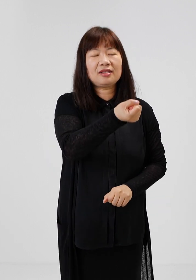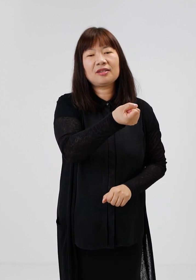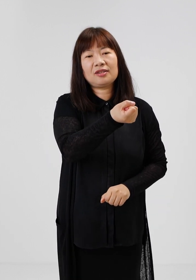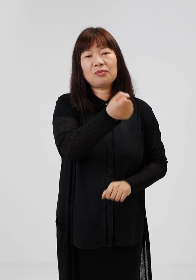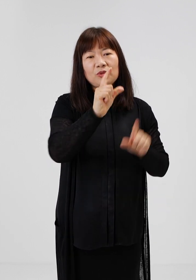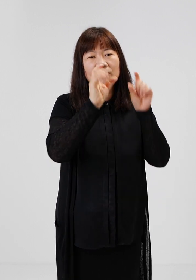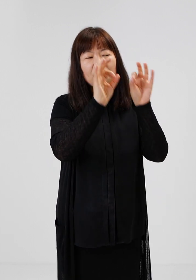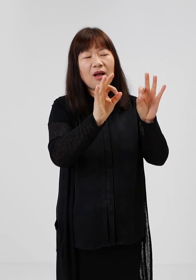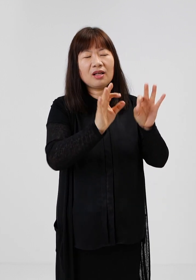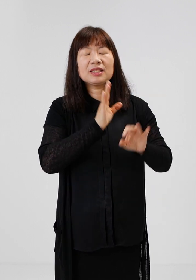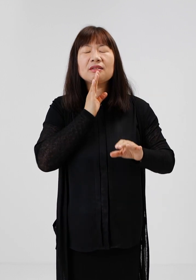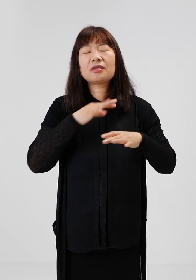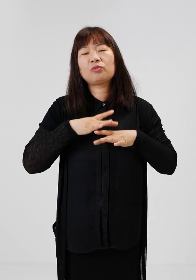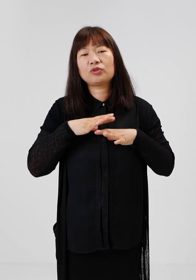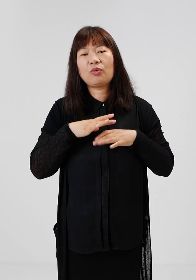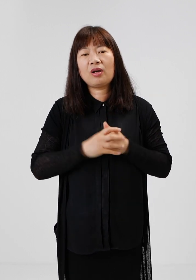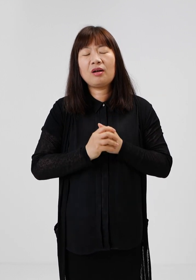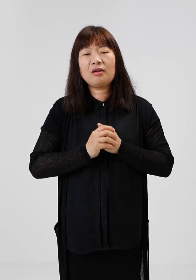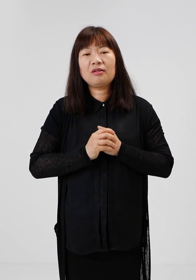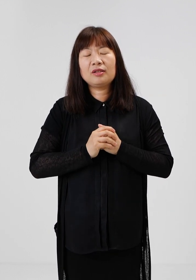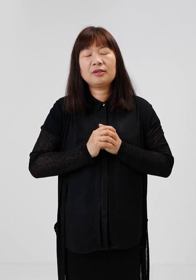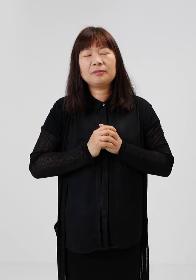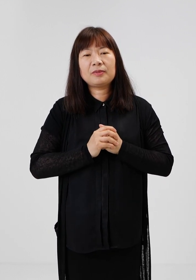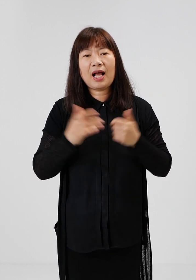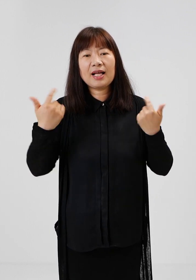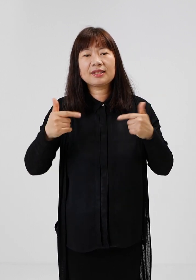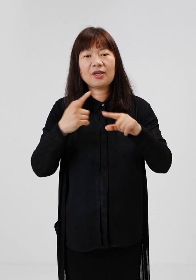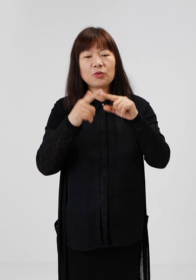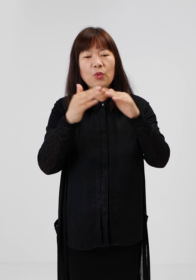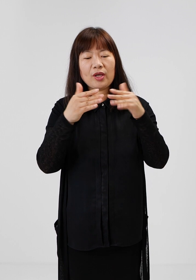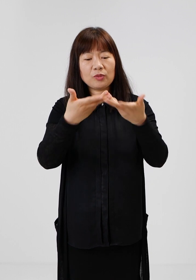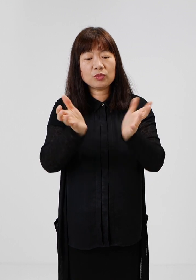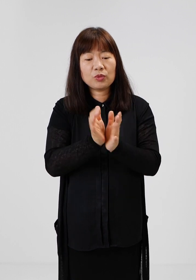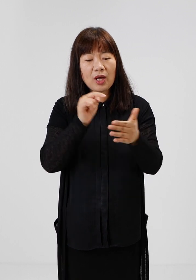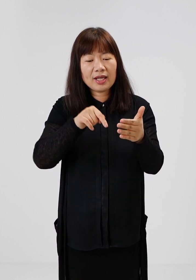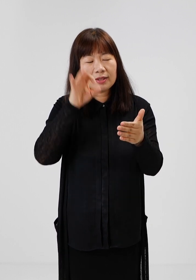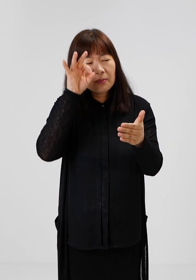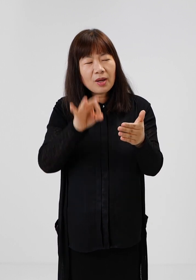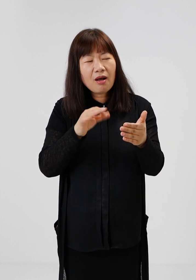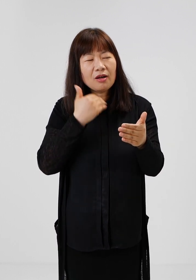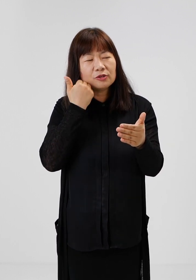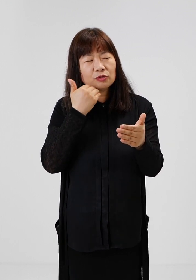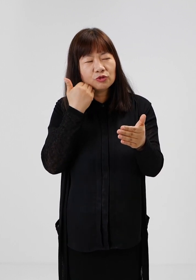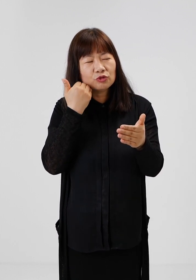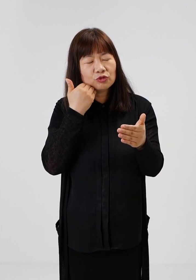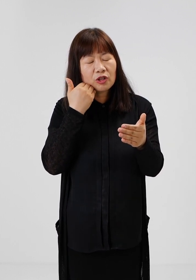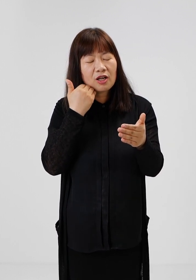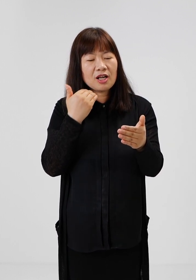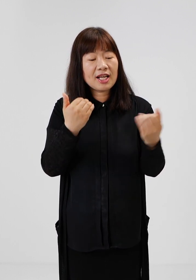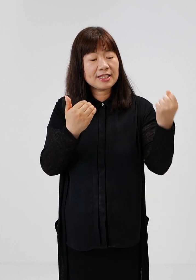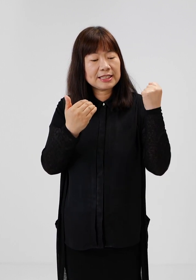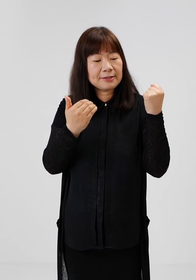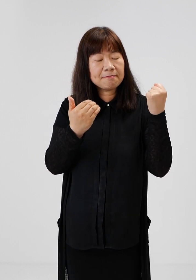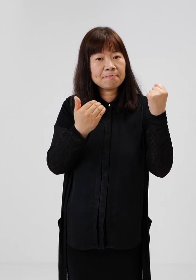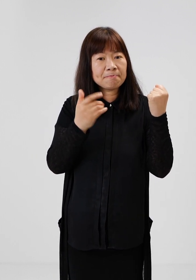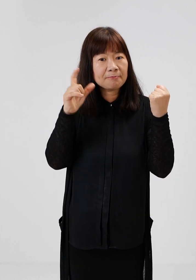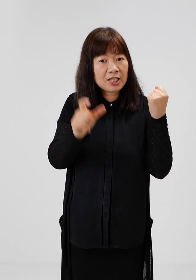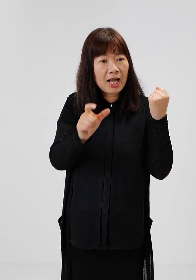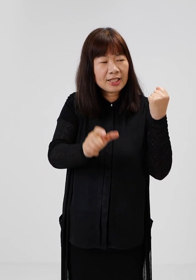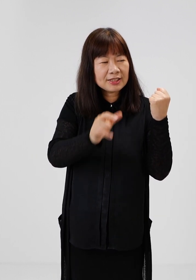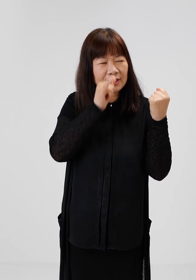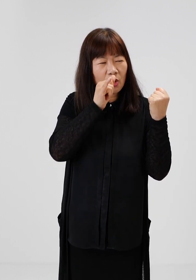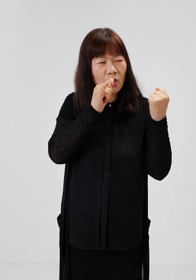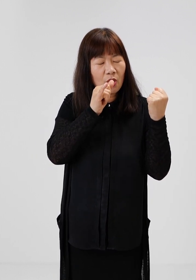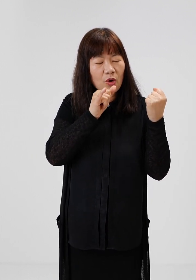참 무서운 겁니다. 그러니까 항상 교회 공동체도 누군가가 영향력이 생기고